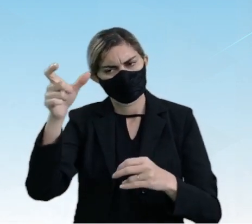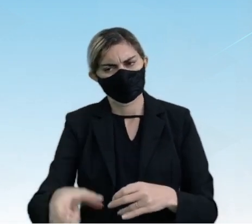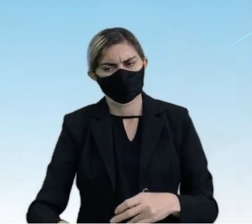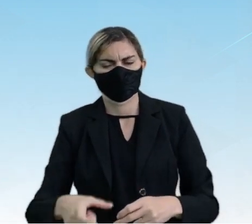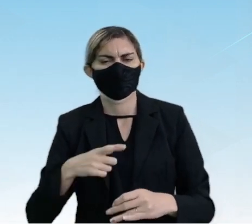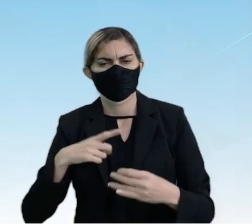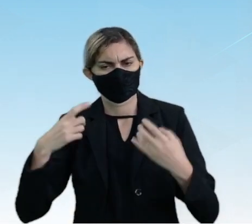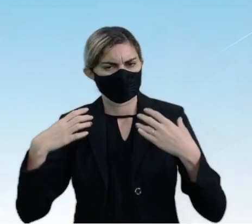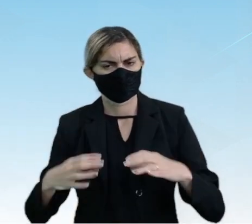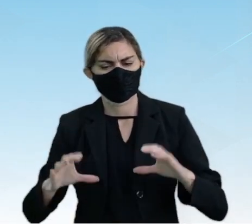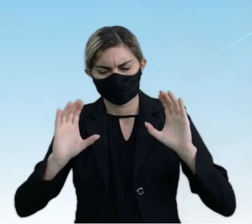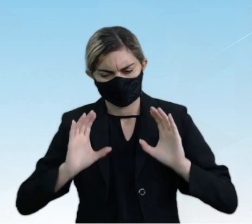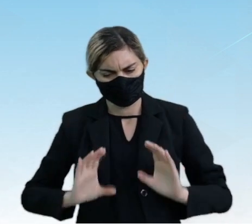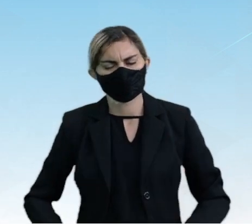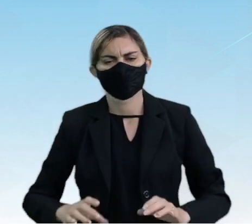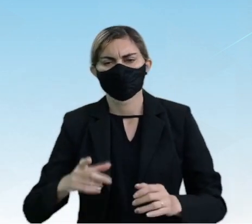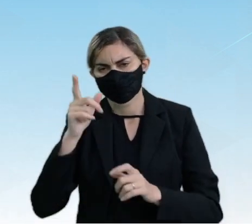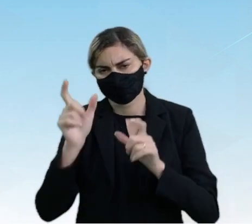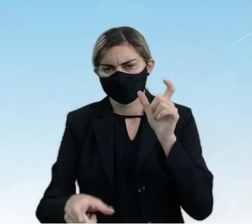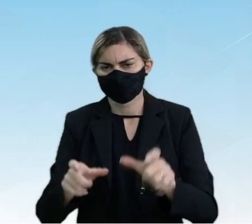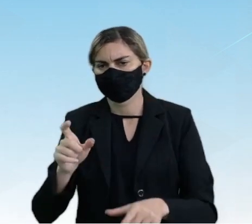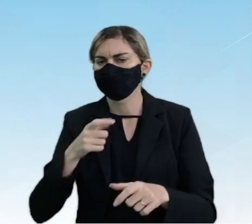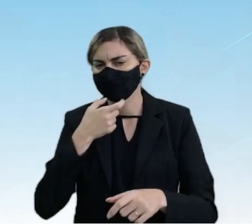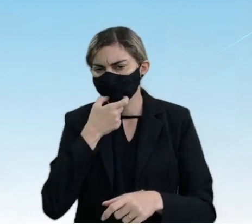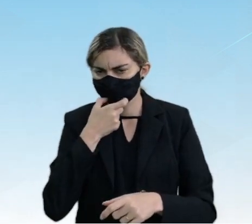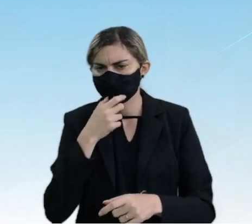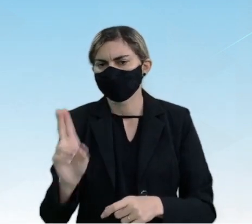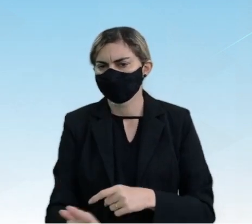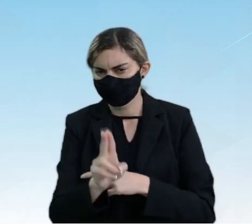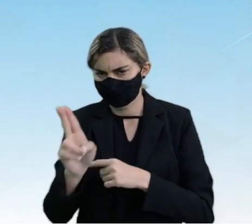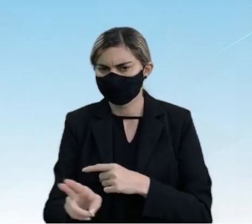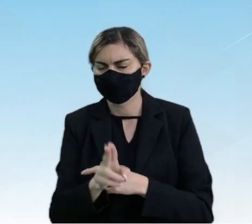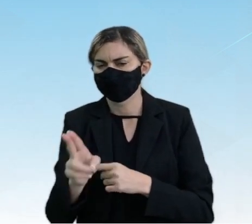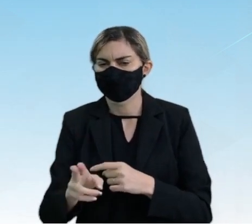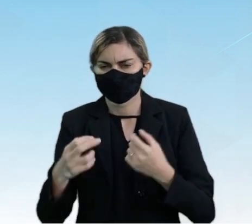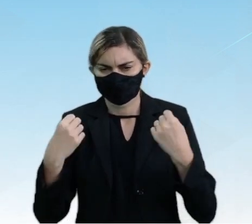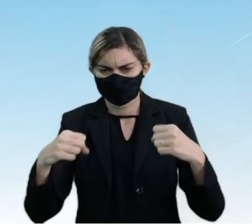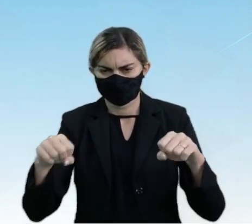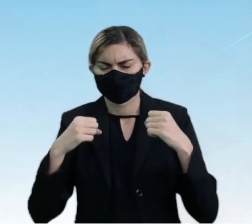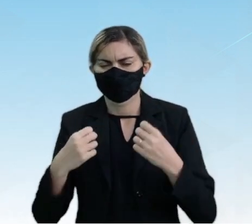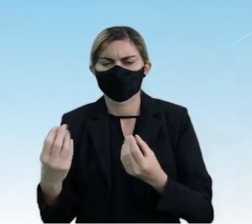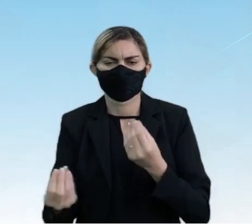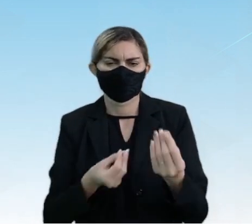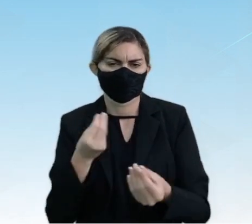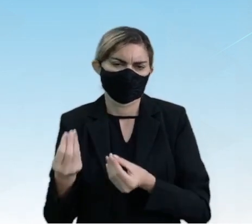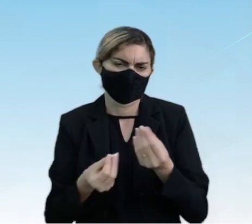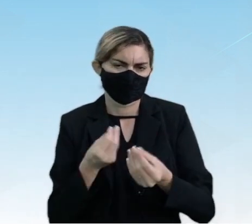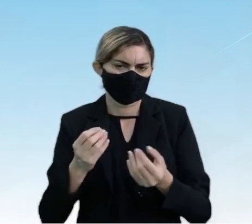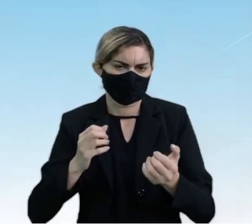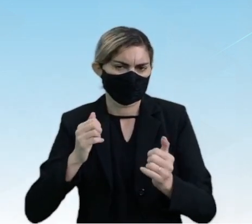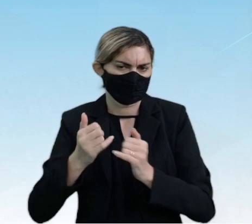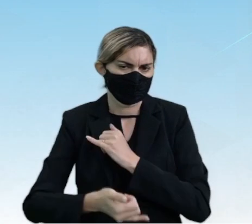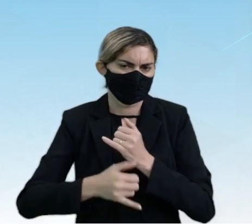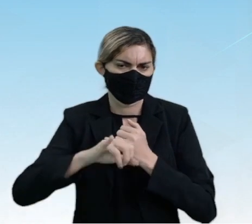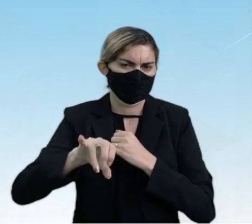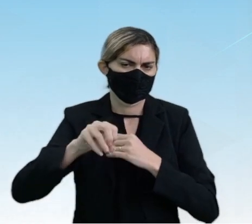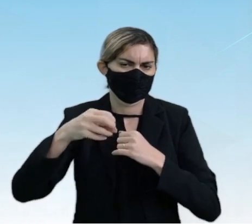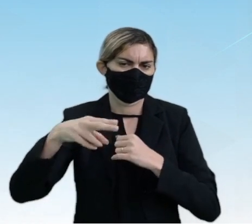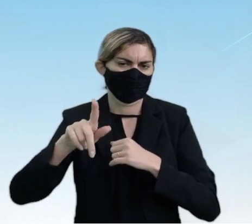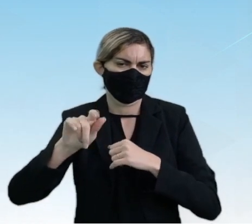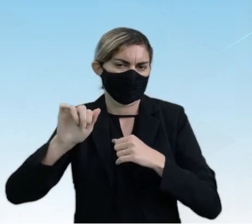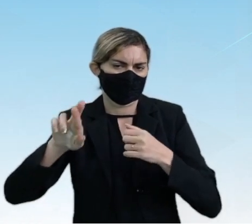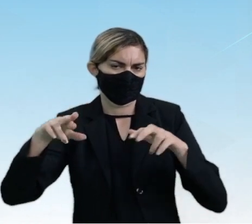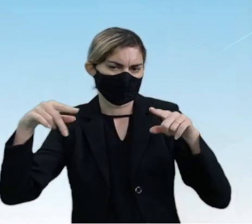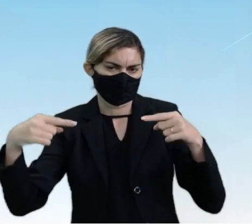dos atletas, né? Então, o método inglês ele veio para isso, ele veio para utilizar essa ginástica como uma forma de jogar, de competir